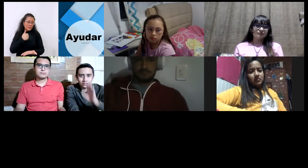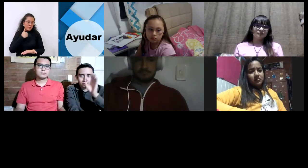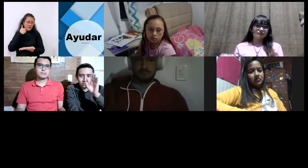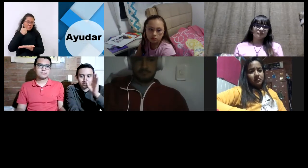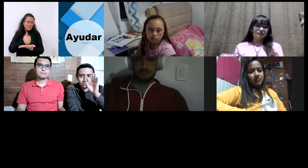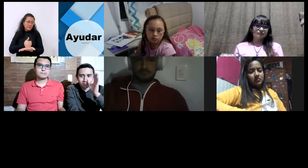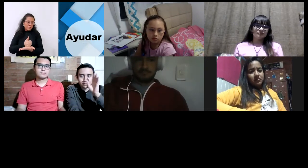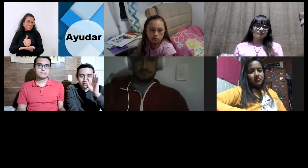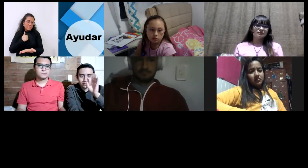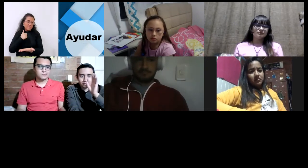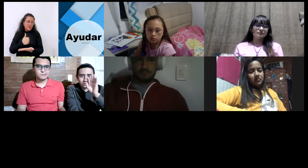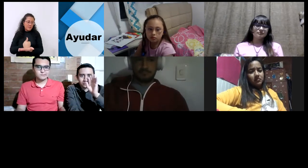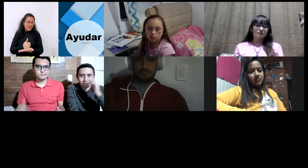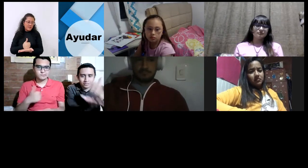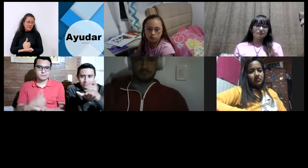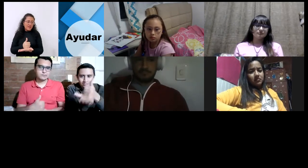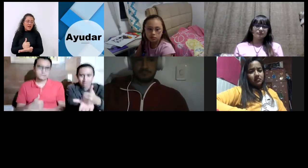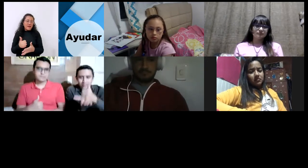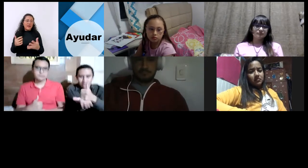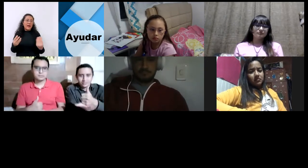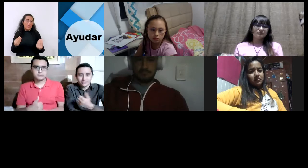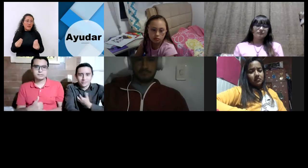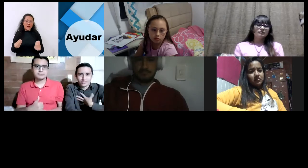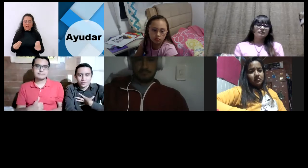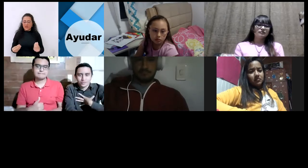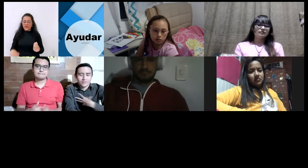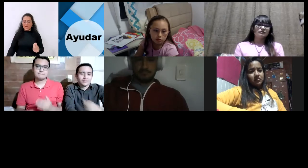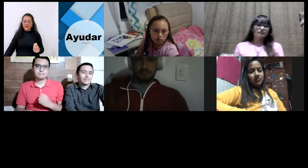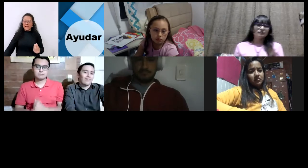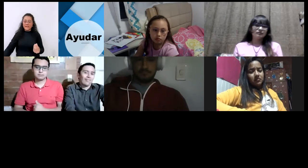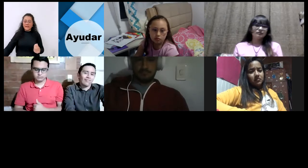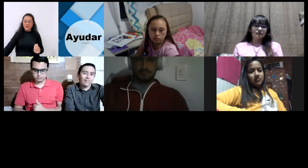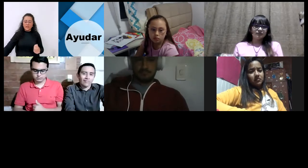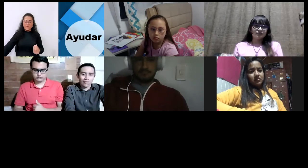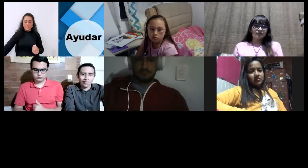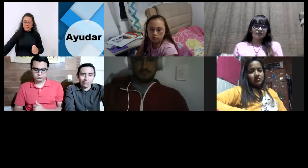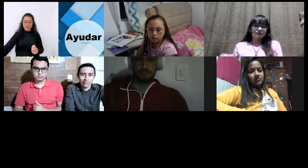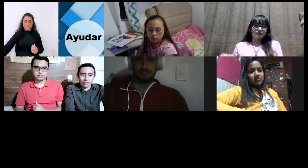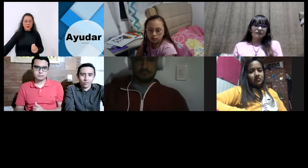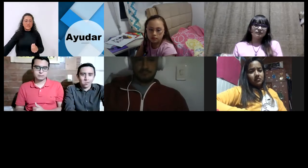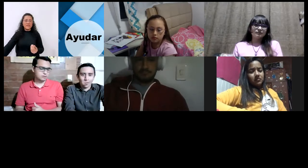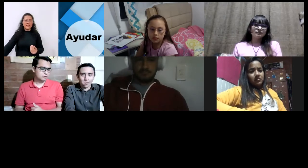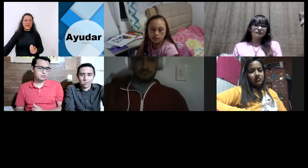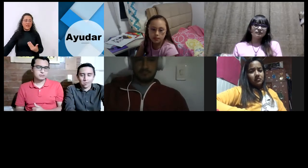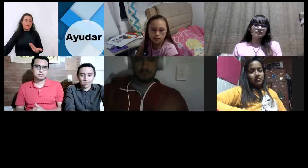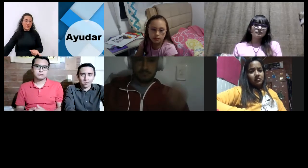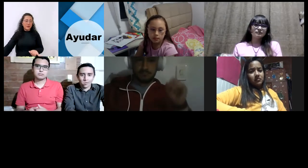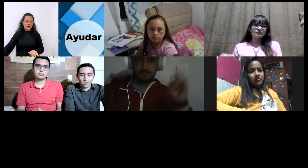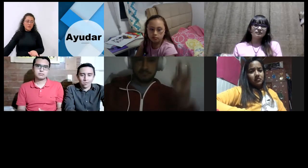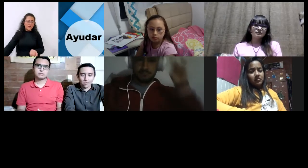mano, como normalmente. La única cosa aquí es que cuando usamos cosas acerca de Dios, como